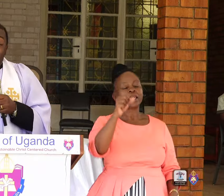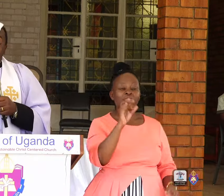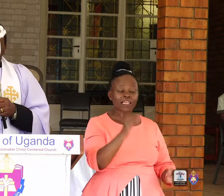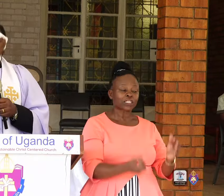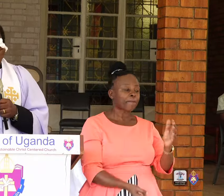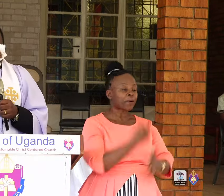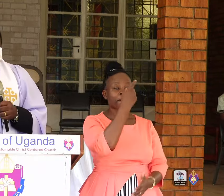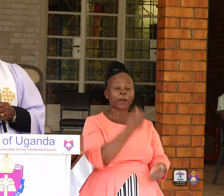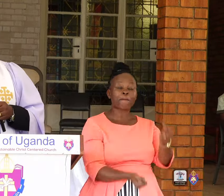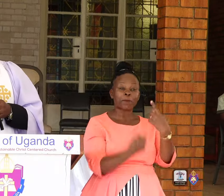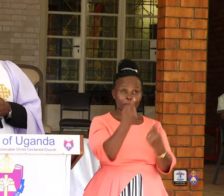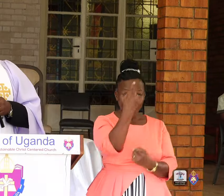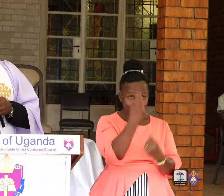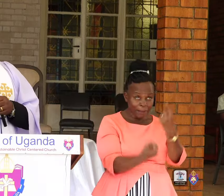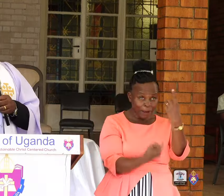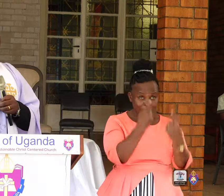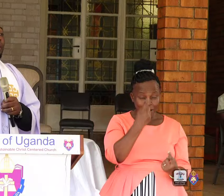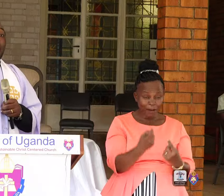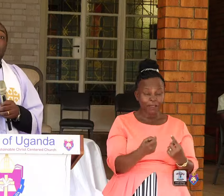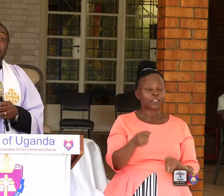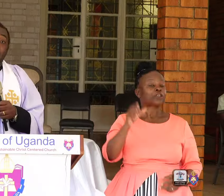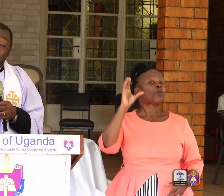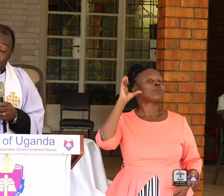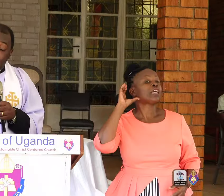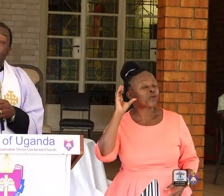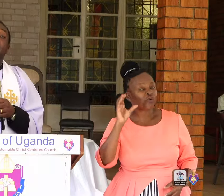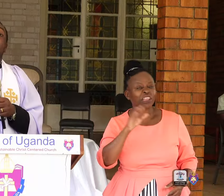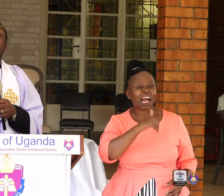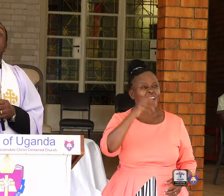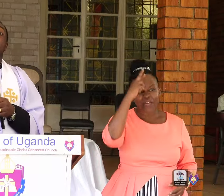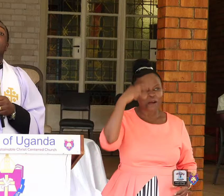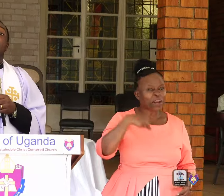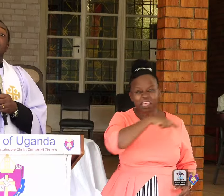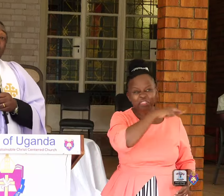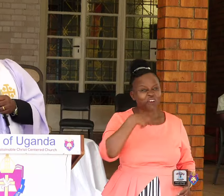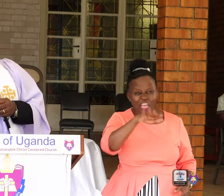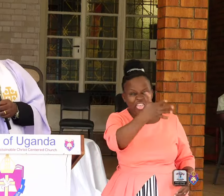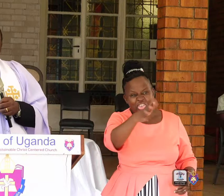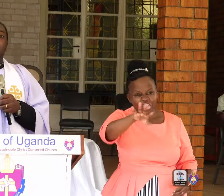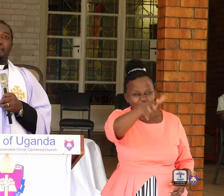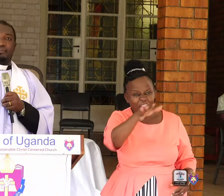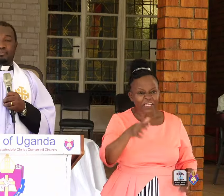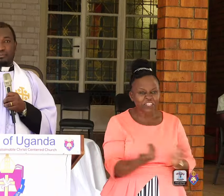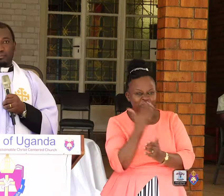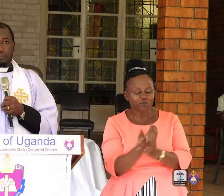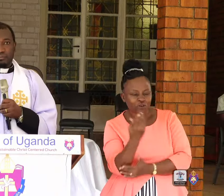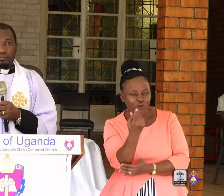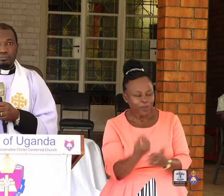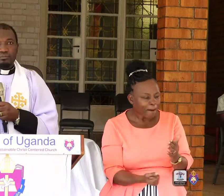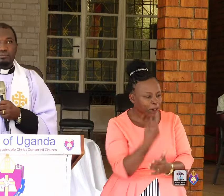bikyajja era ojja kuwulirayo ekidiinidiini ekirala ekize